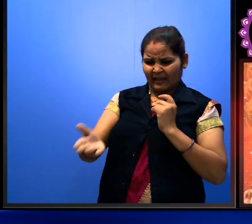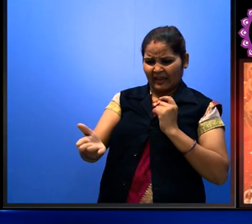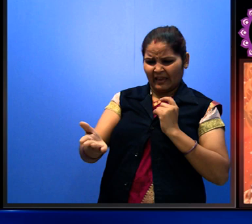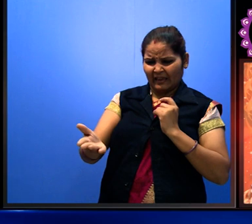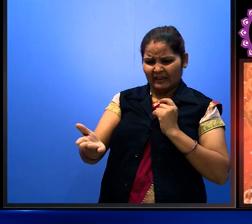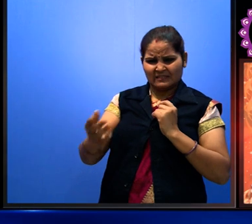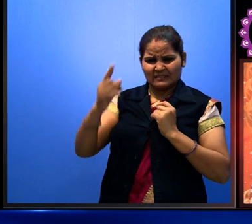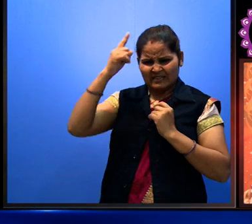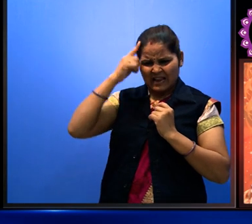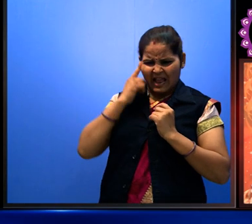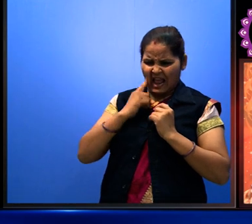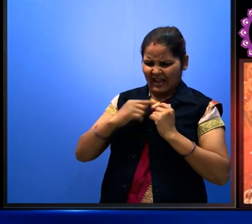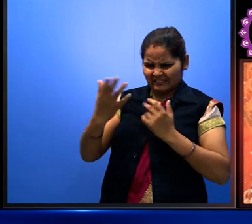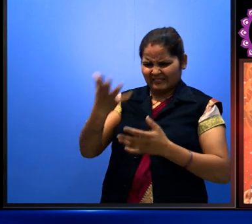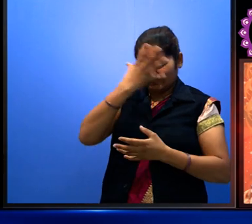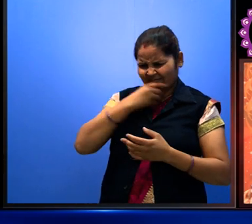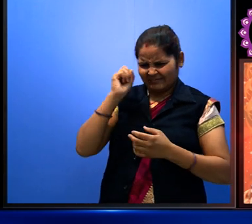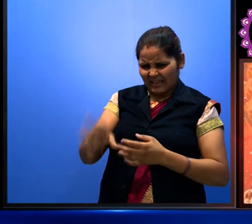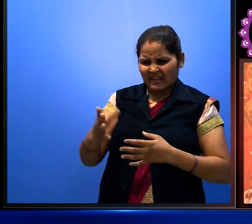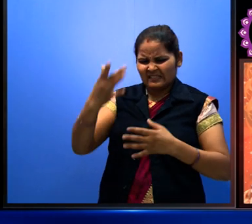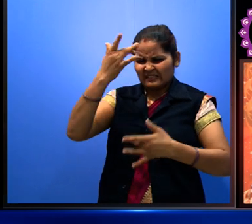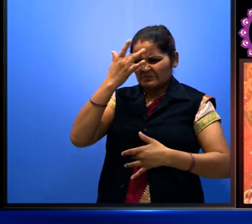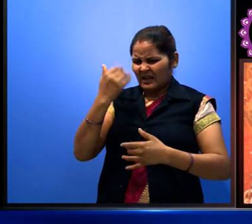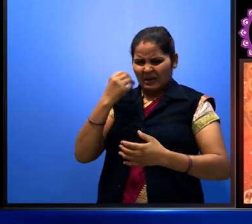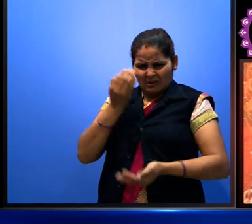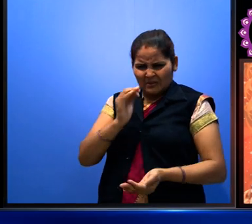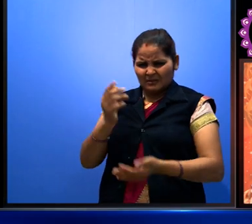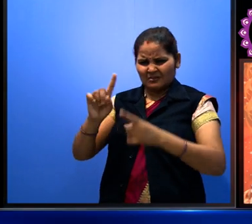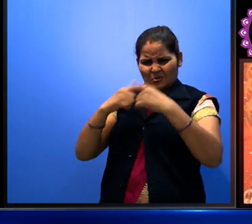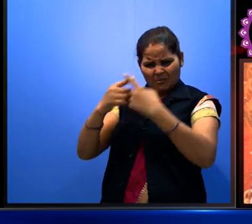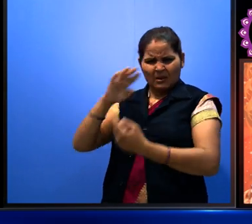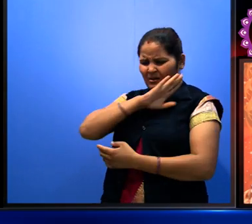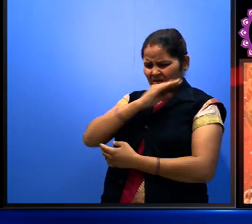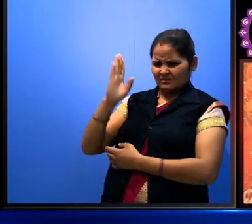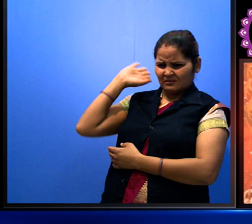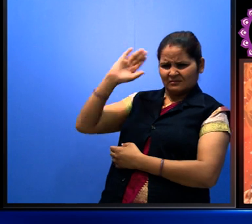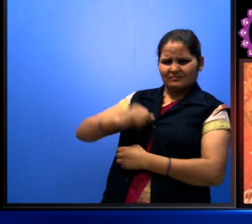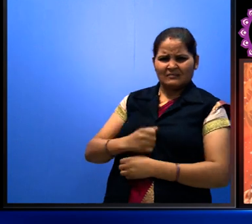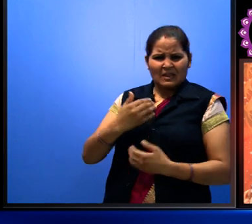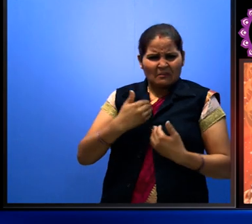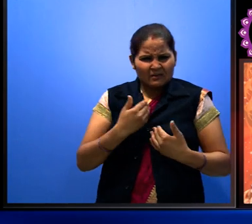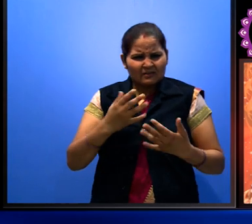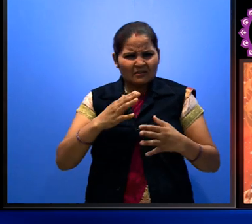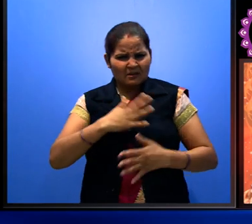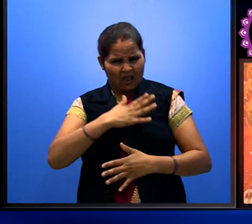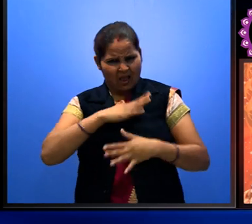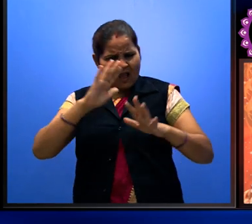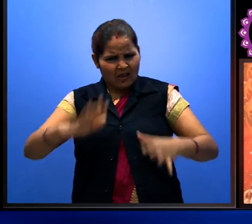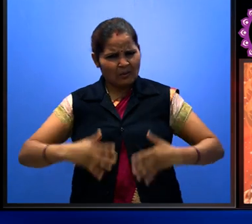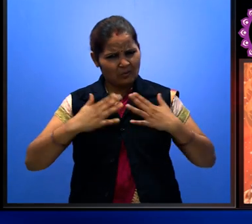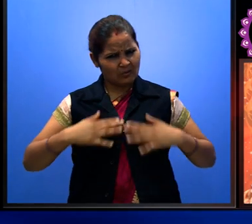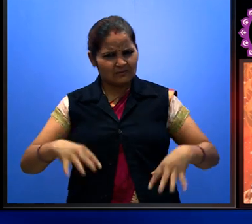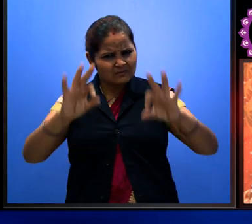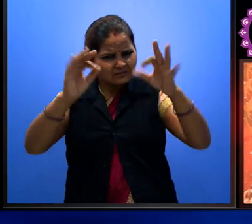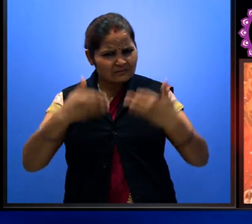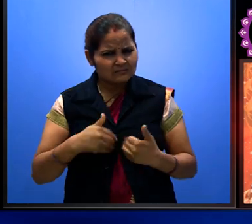बोला, अरे कल मुआ जो बीमार है ना, वो तो कमरे में सोया पड़ा है, मैं तो बड़ी ठीक ठाक हूं।